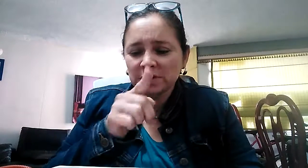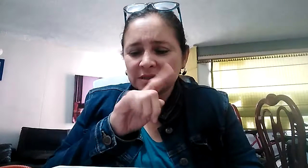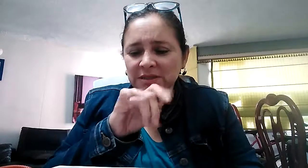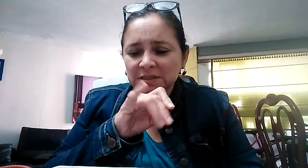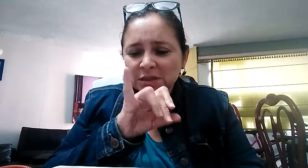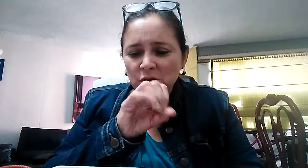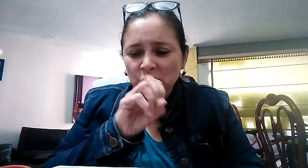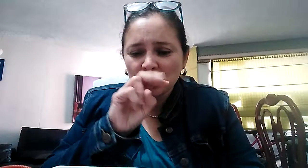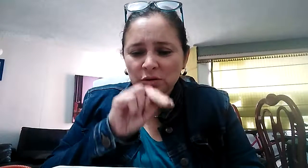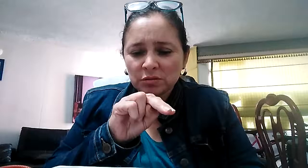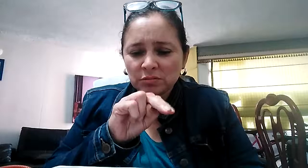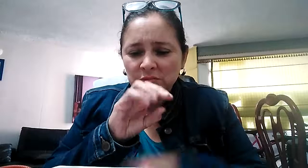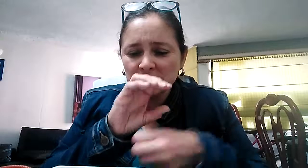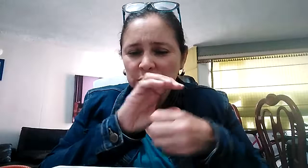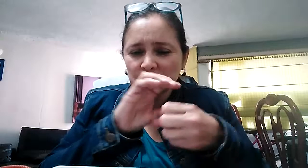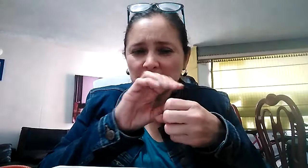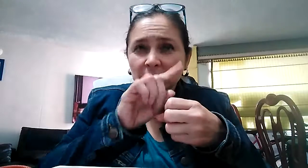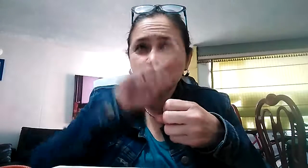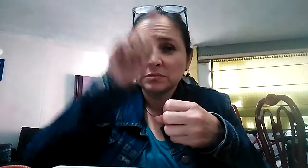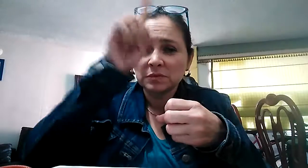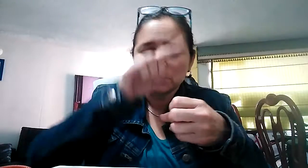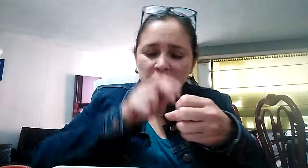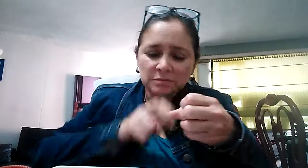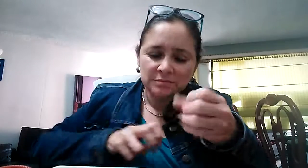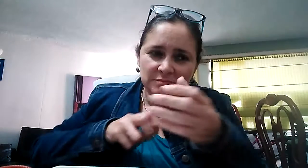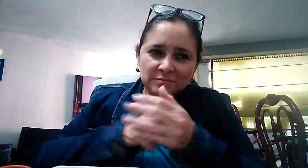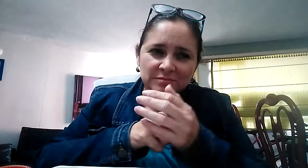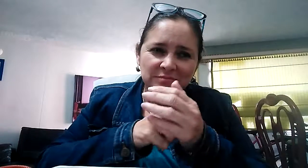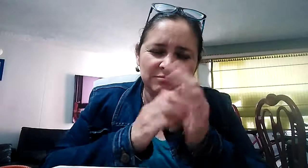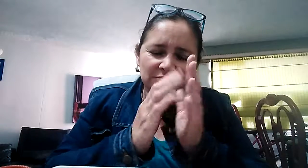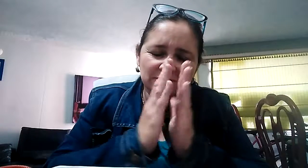¡McGocket! ¡Tu invento fue una catástrofe! ¡Por eso vivo en un basurero!